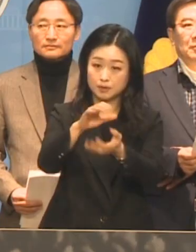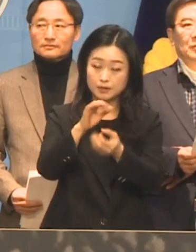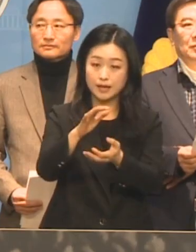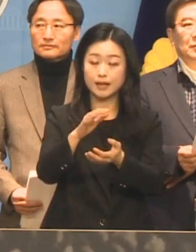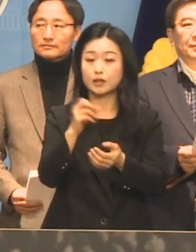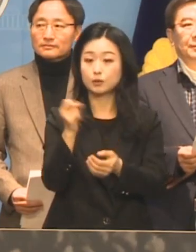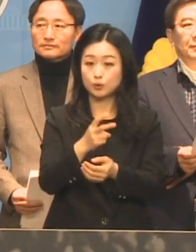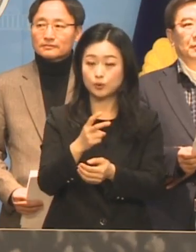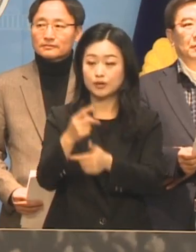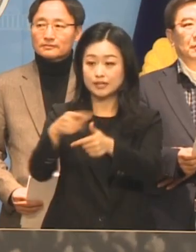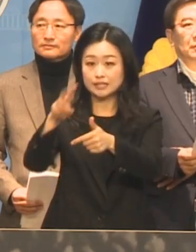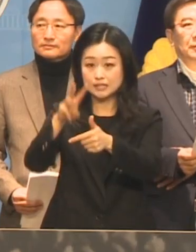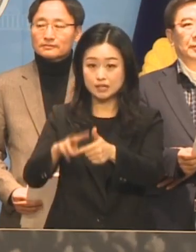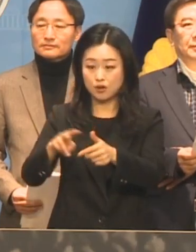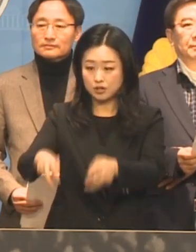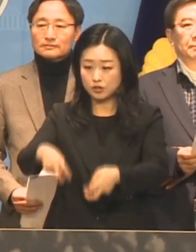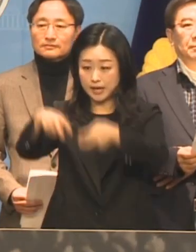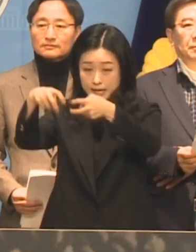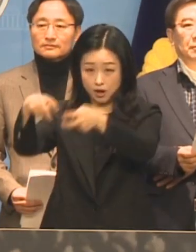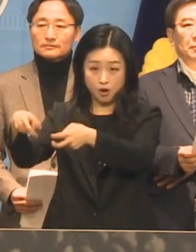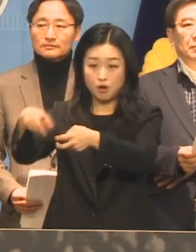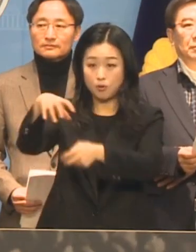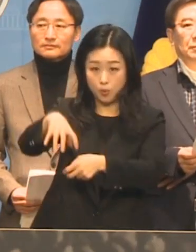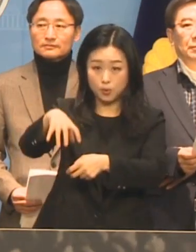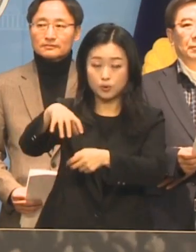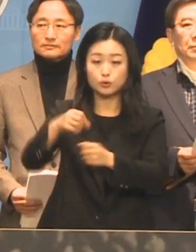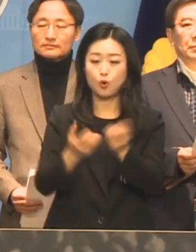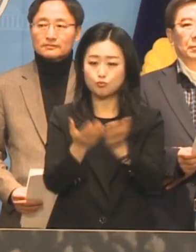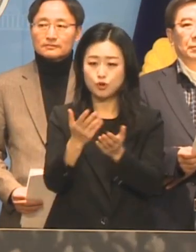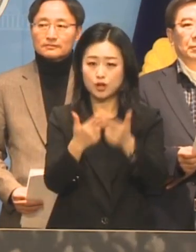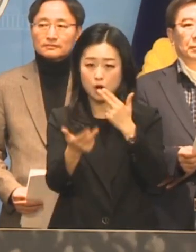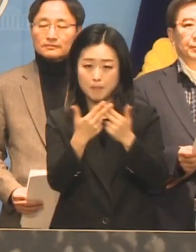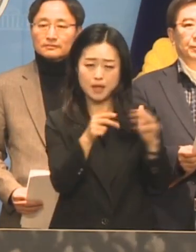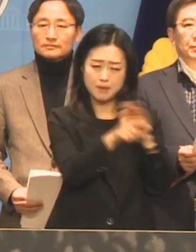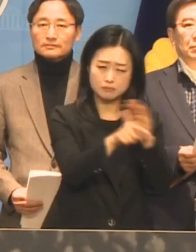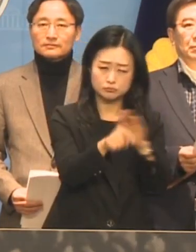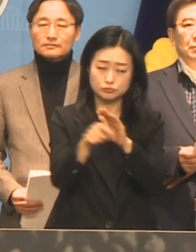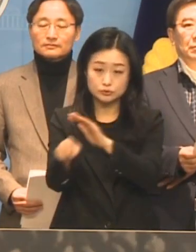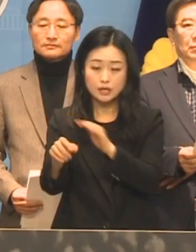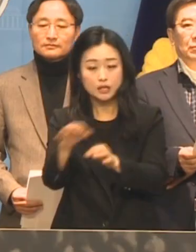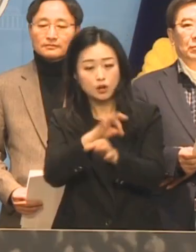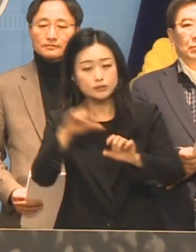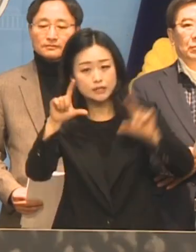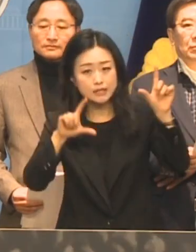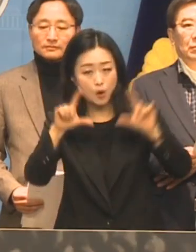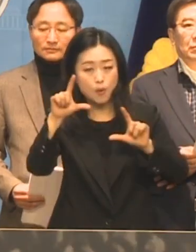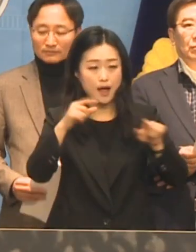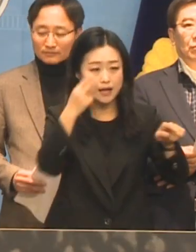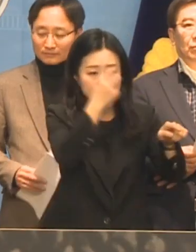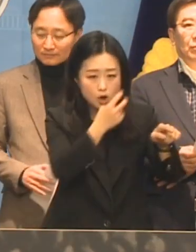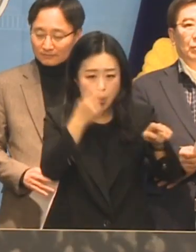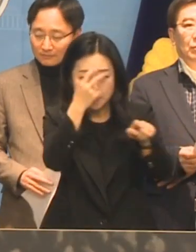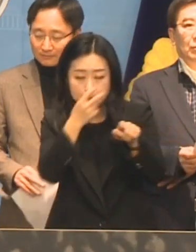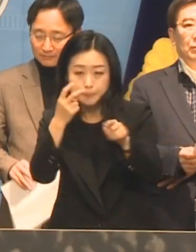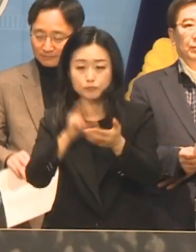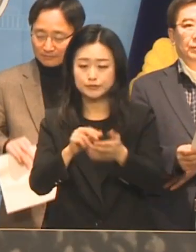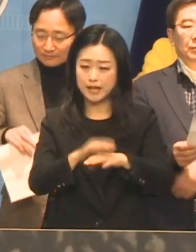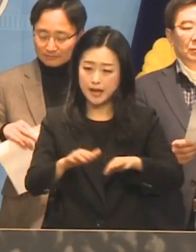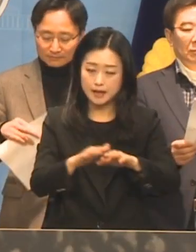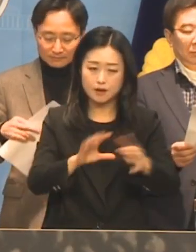또 인천신항 컨테이너터미널, 무역협회를 방문해서 경제 상황 점검과